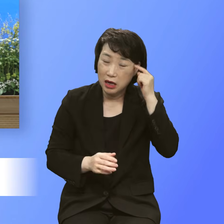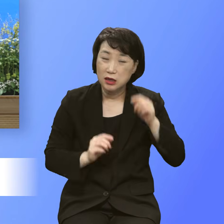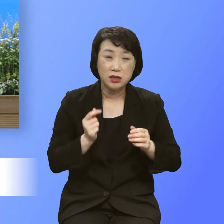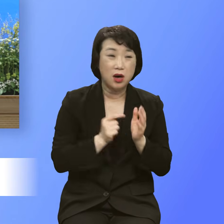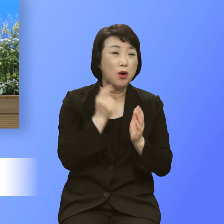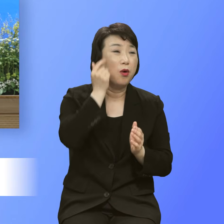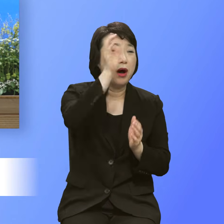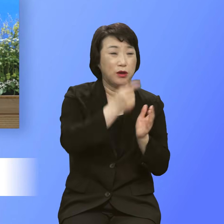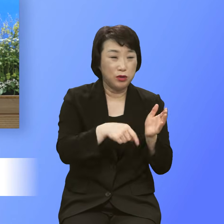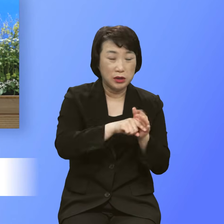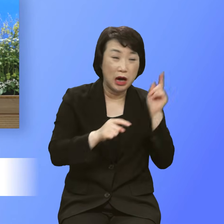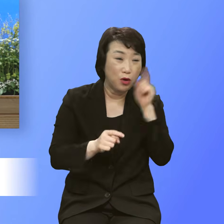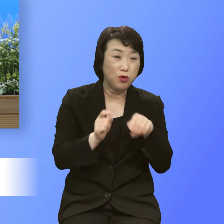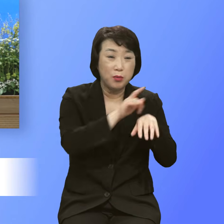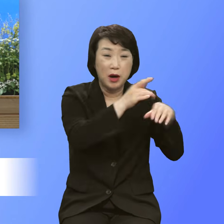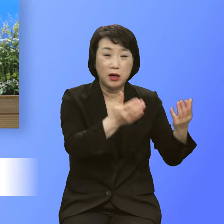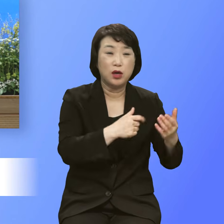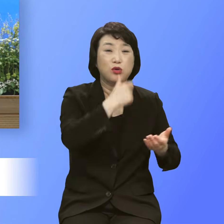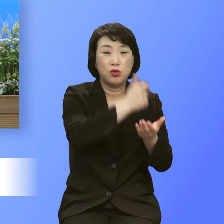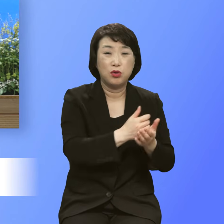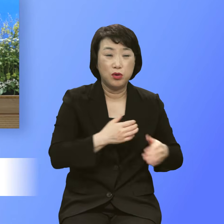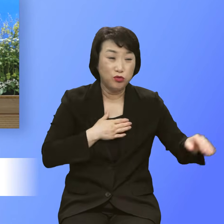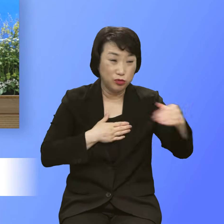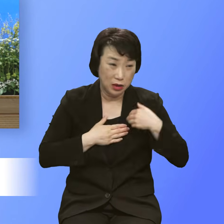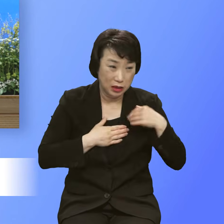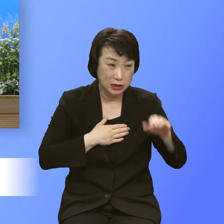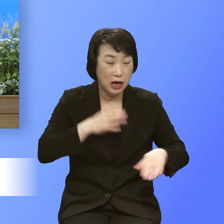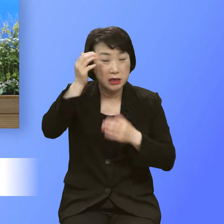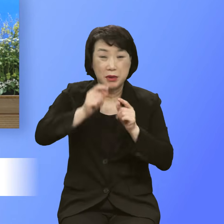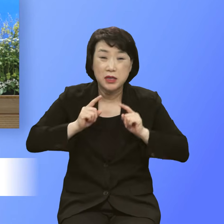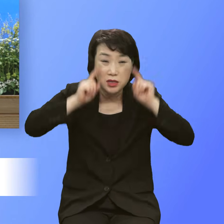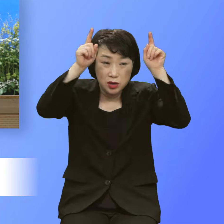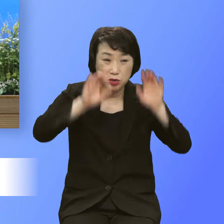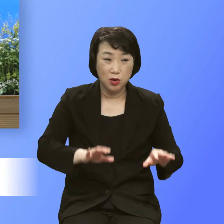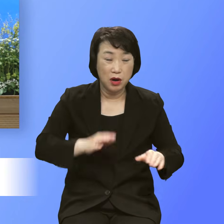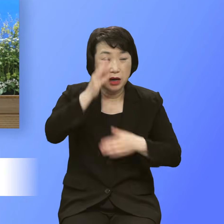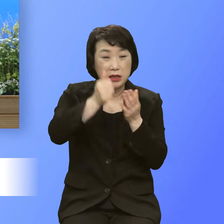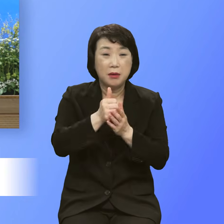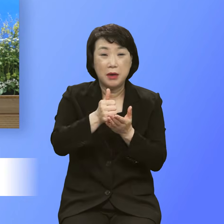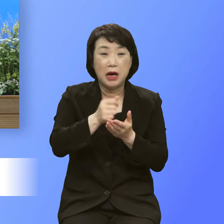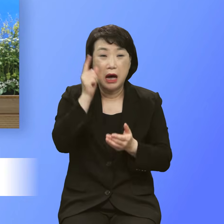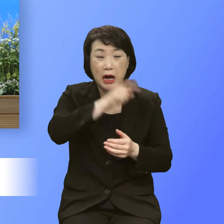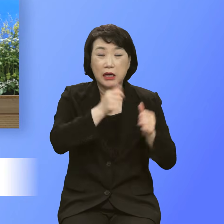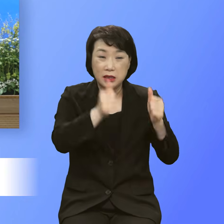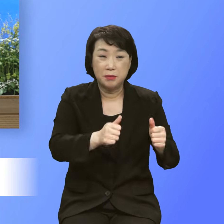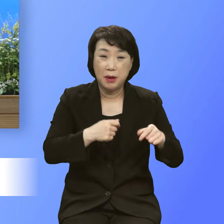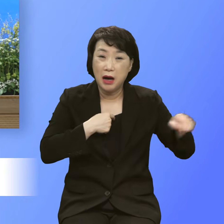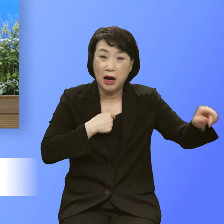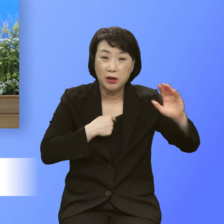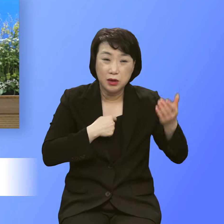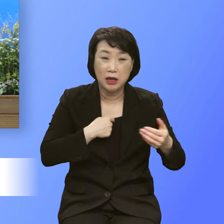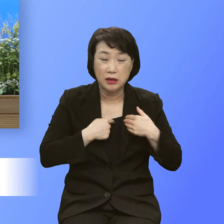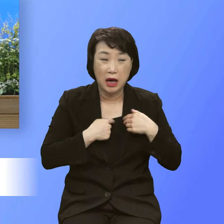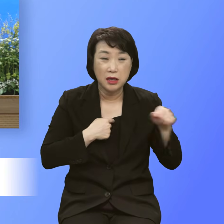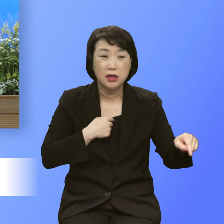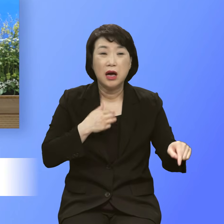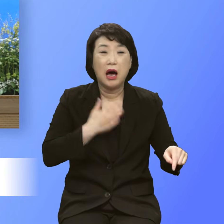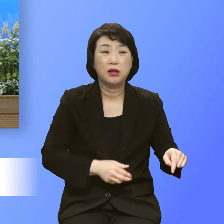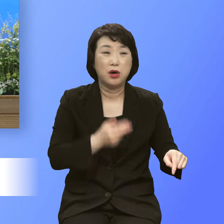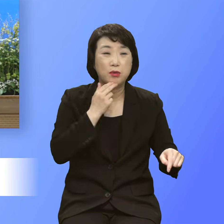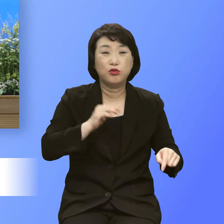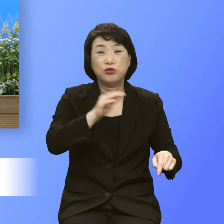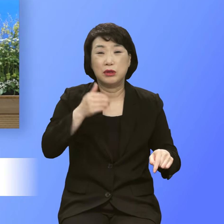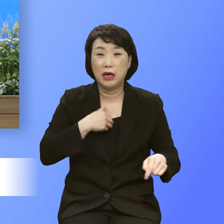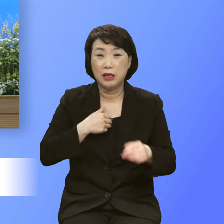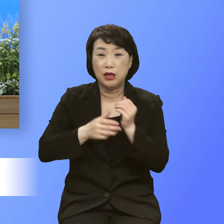위해 악한 마귀에 속아 사는 우리, 이렇게 우리가 하나님의 진노의 대상이요 하나님의 불의의 심판의 대상이것만 알지도 못한 우리에게 예수